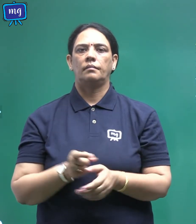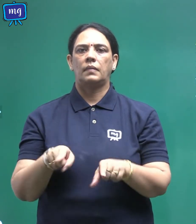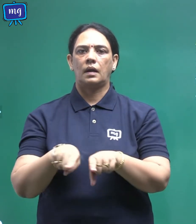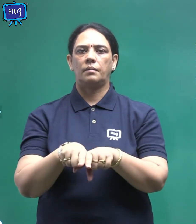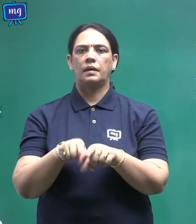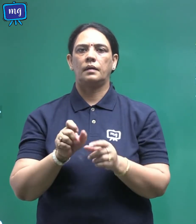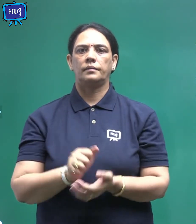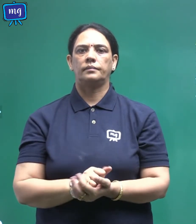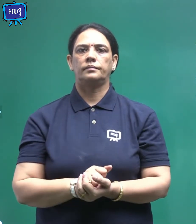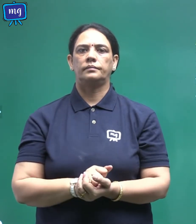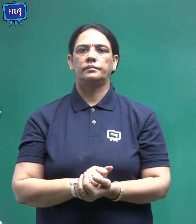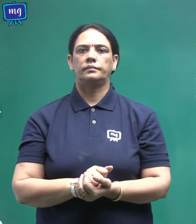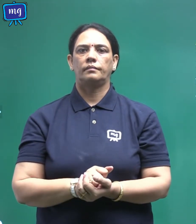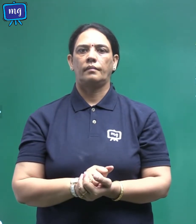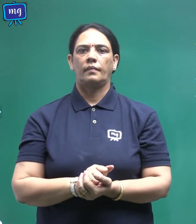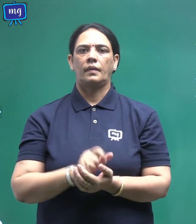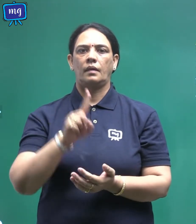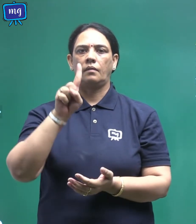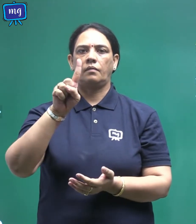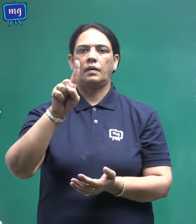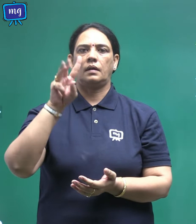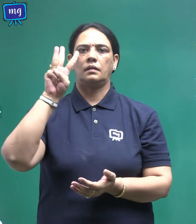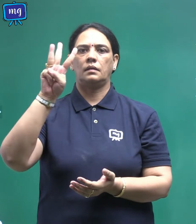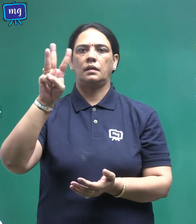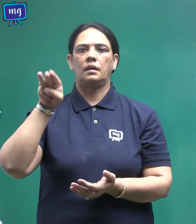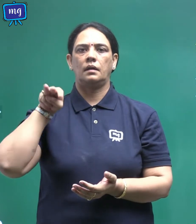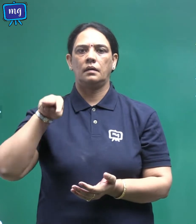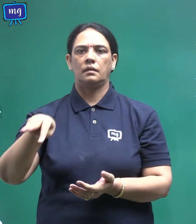बराबर 13,000